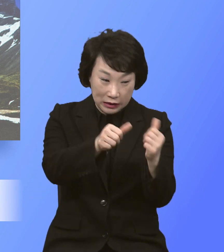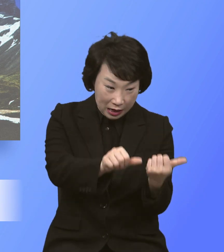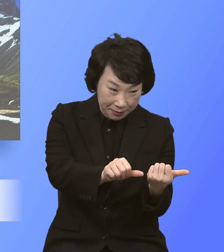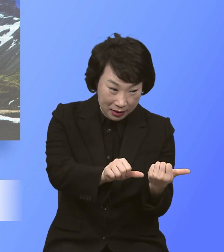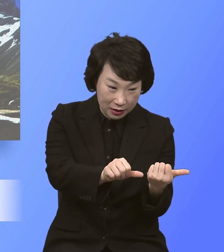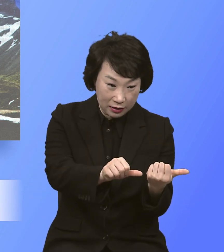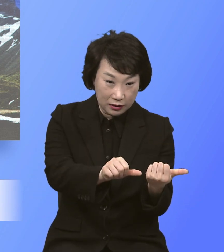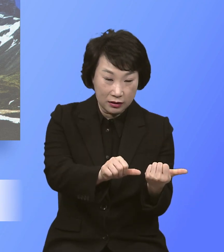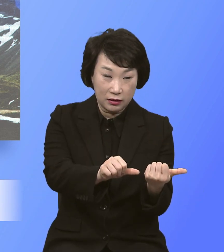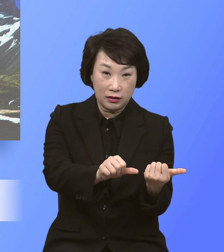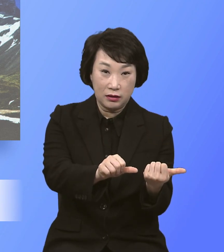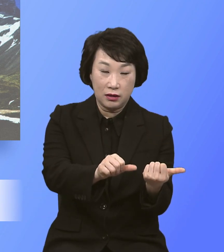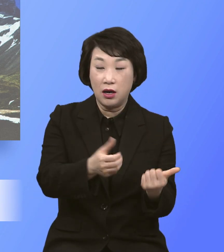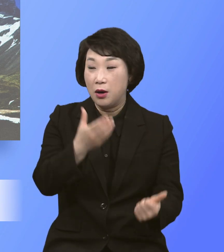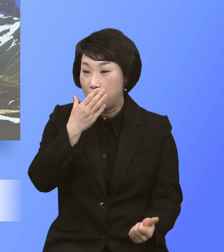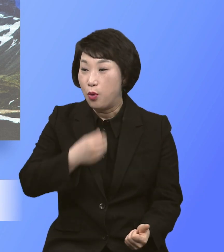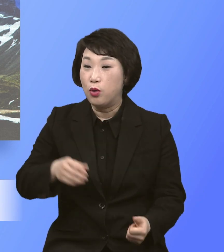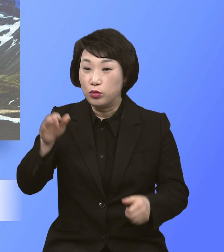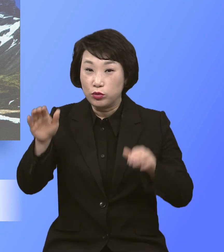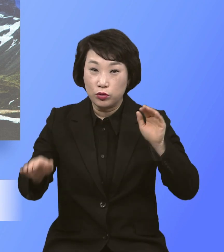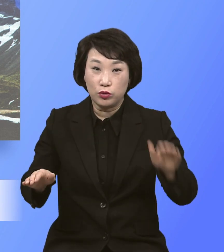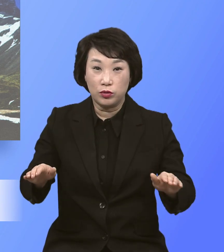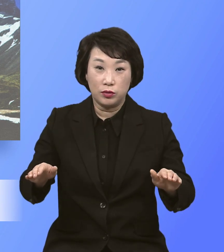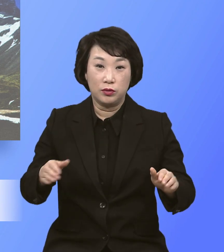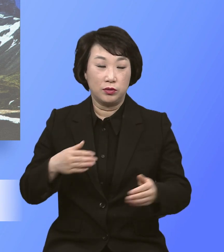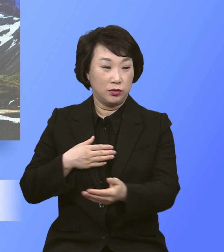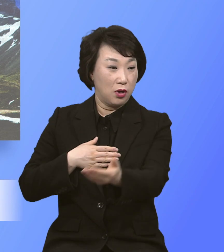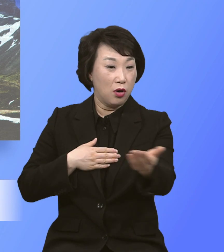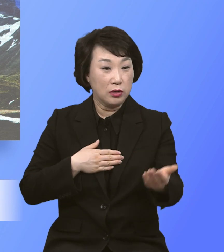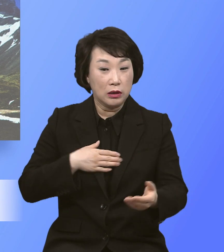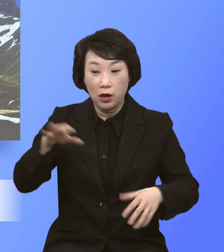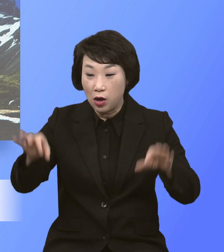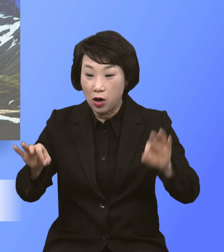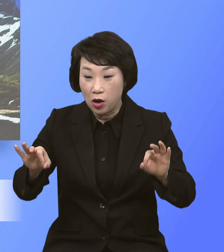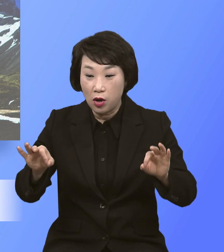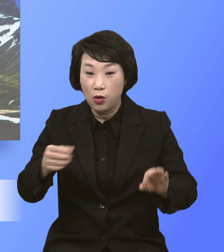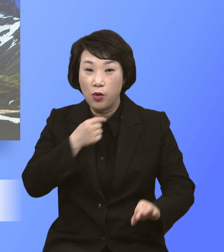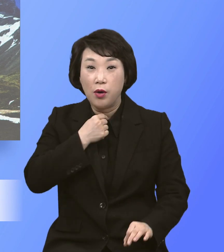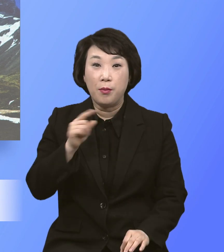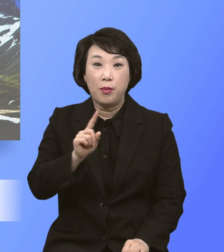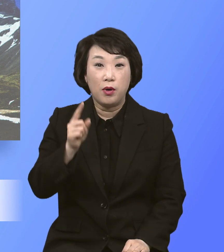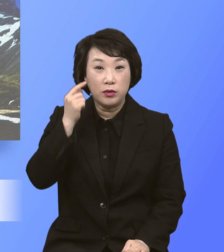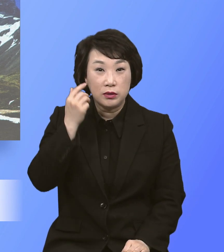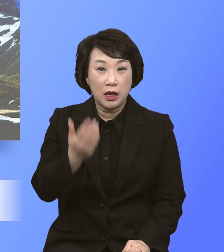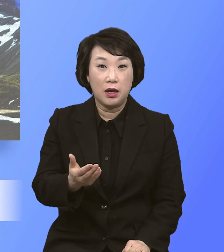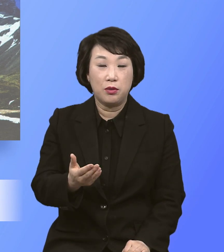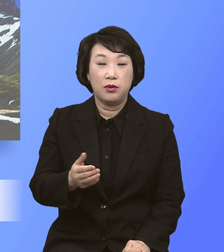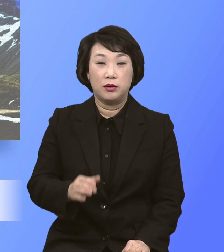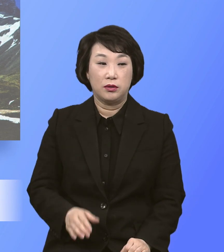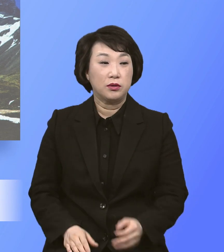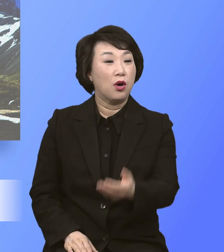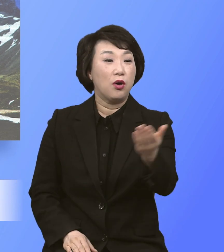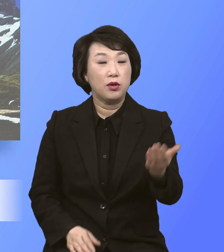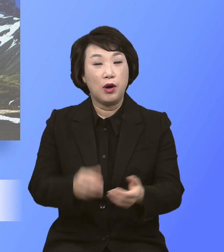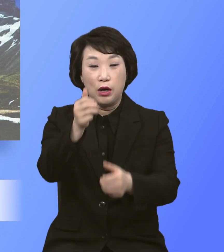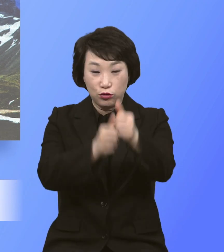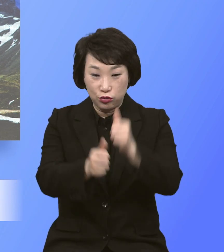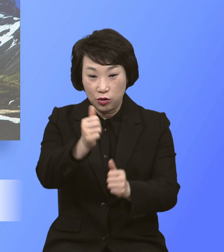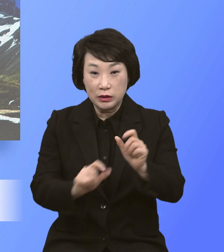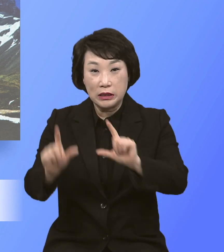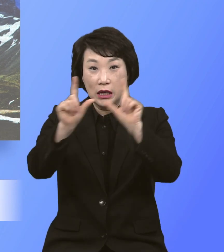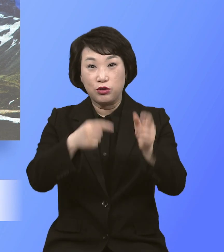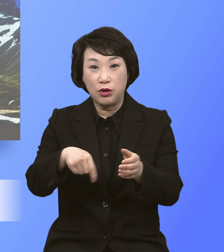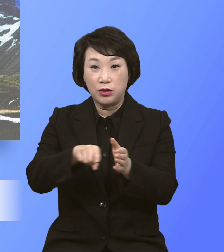사망과 복을 놓았더니 너희는 뭘 택하겠느냐? 너와 내 후손이